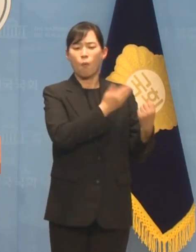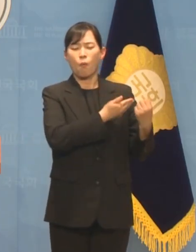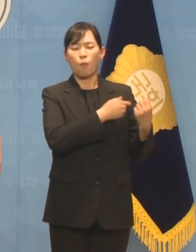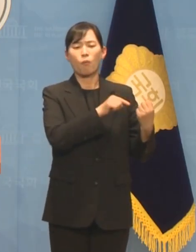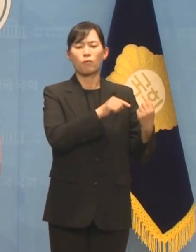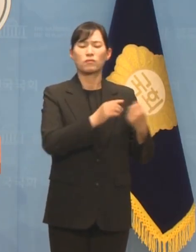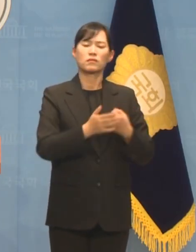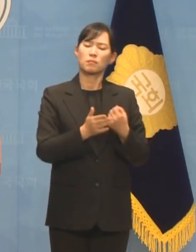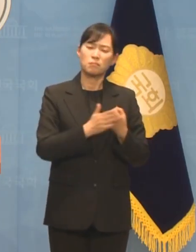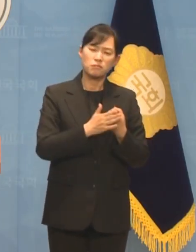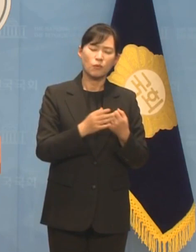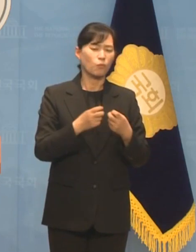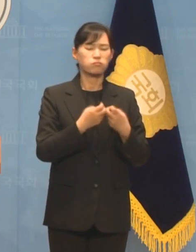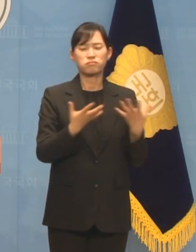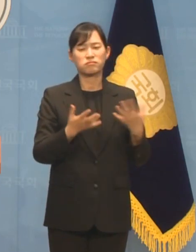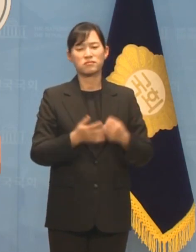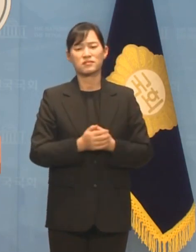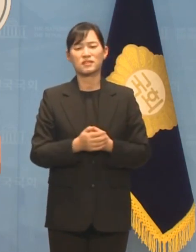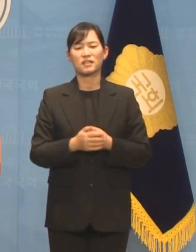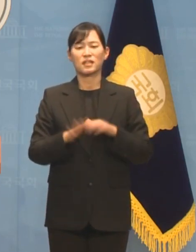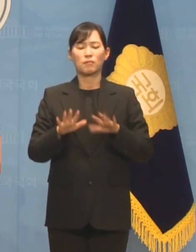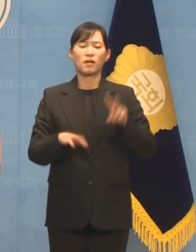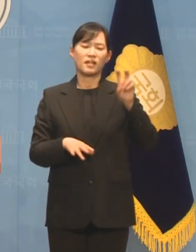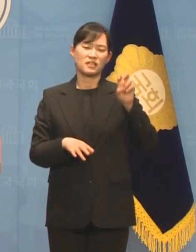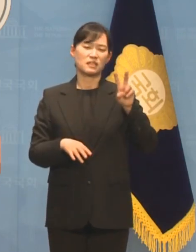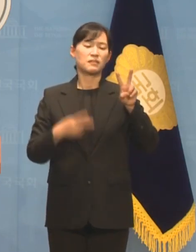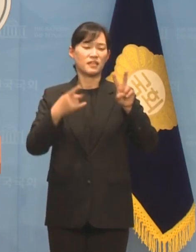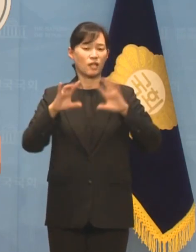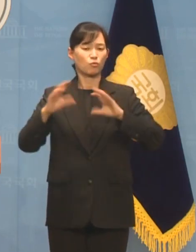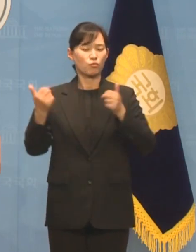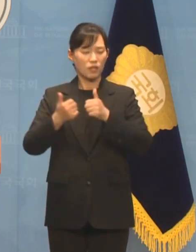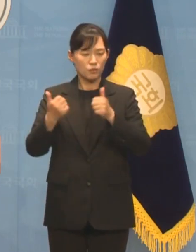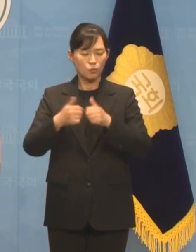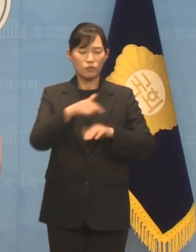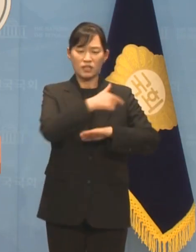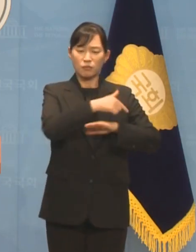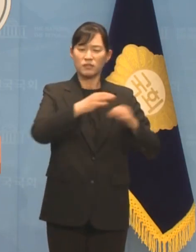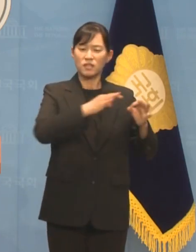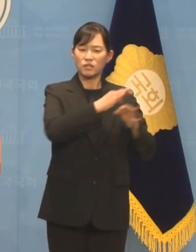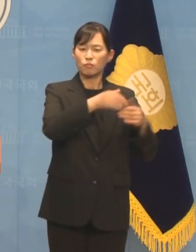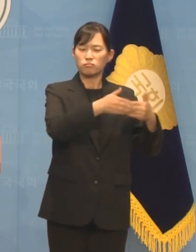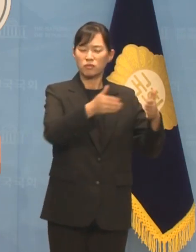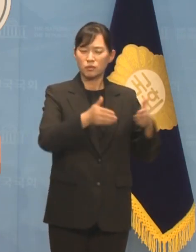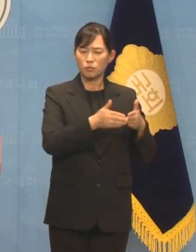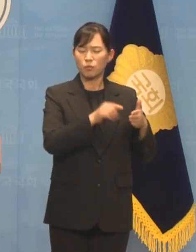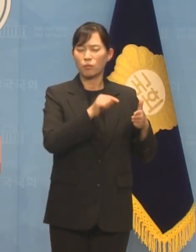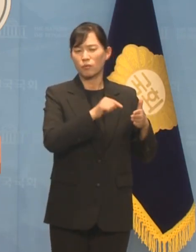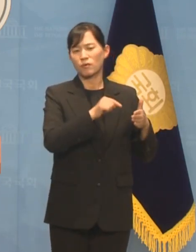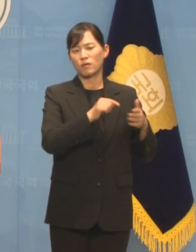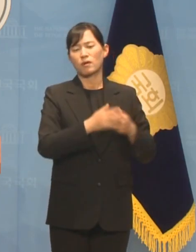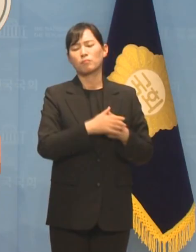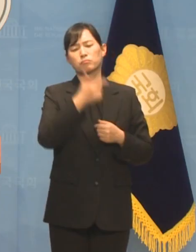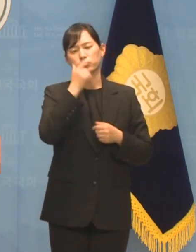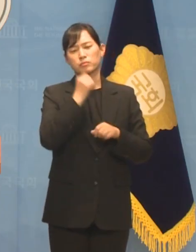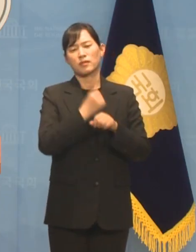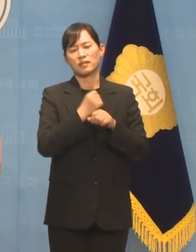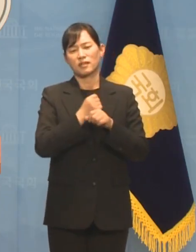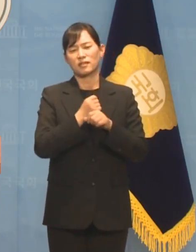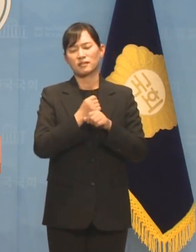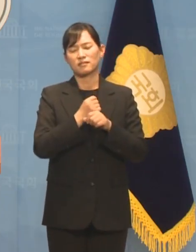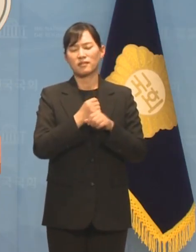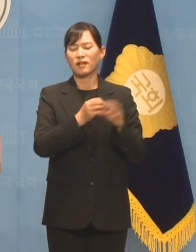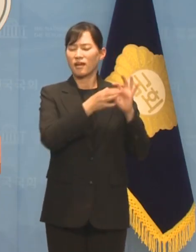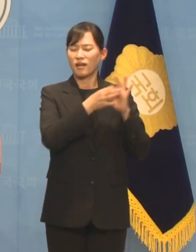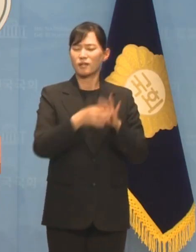것입니다. 이번 22대 국회에서도 기획재정부에 대한 견제와 균형이 부족하다는 것을 보여주는 사례들이 계속